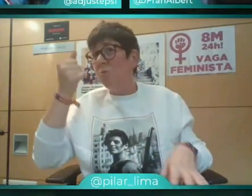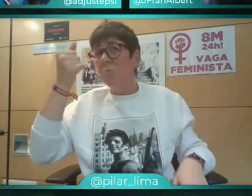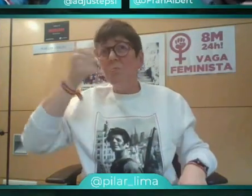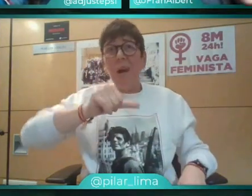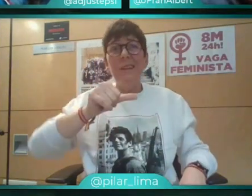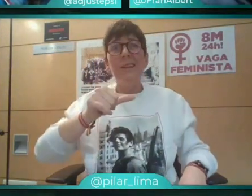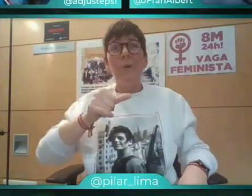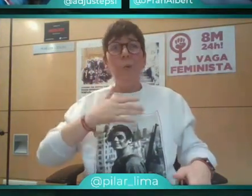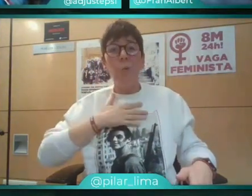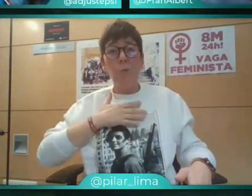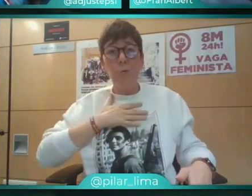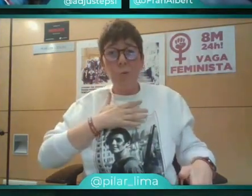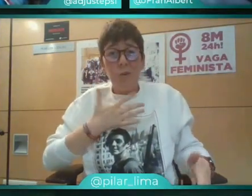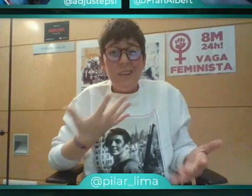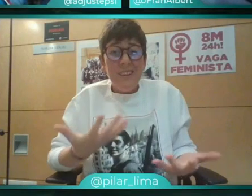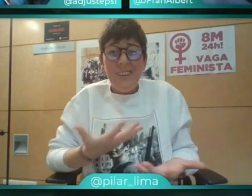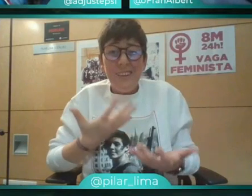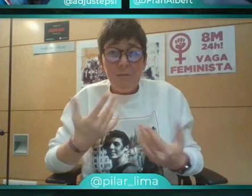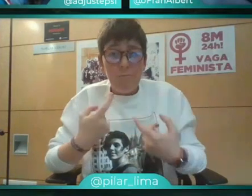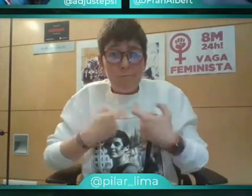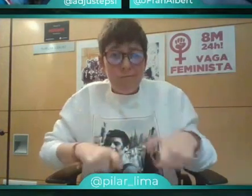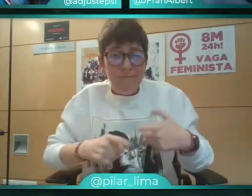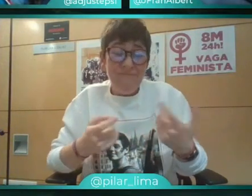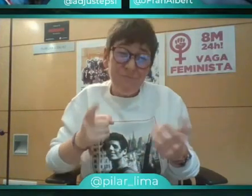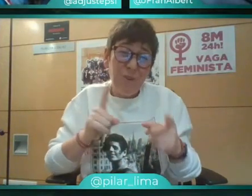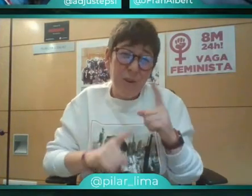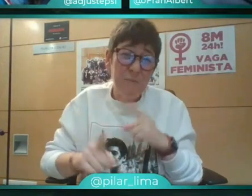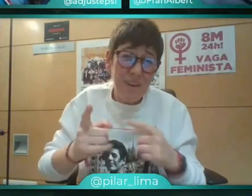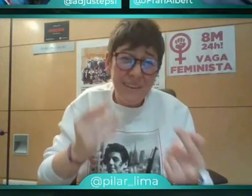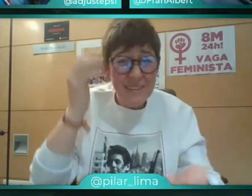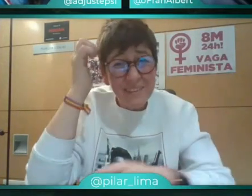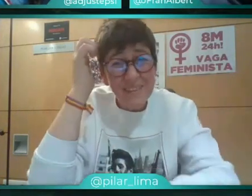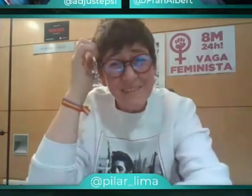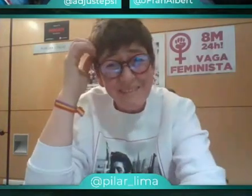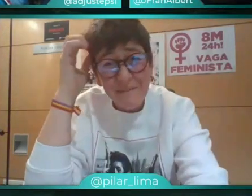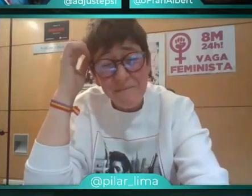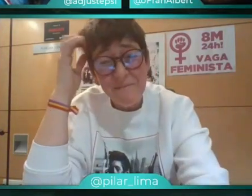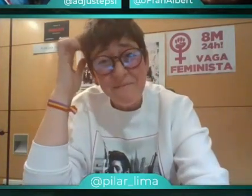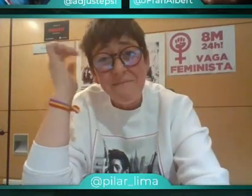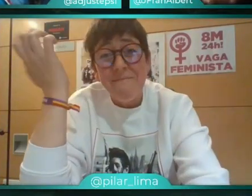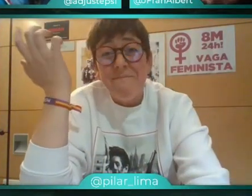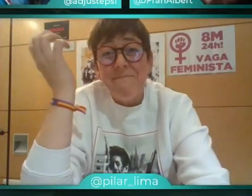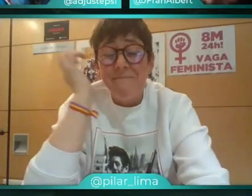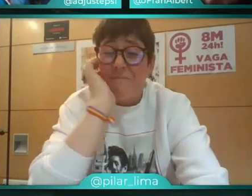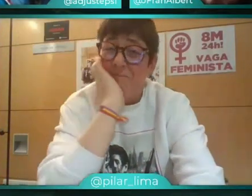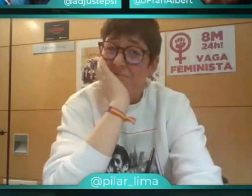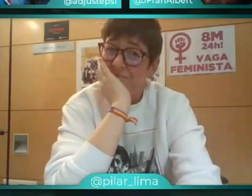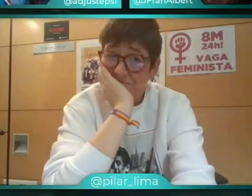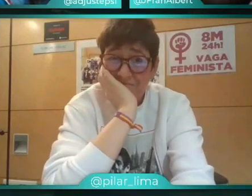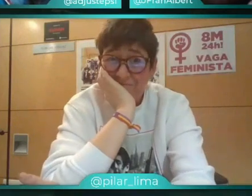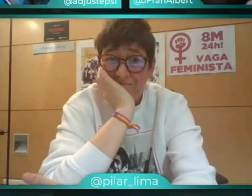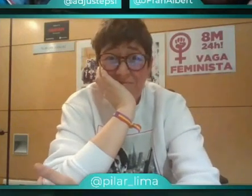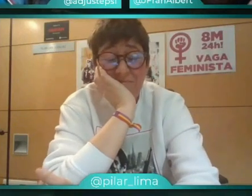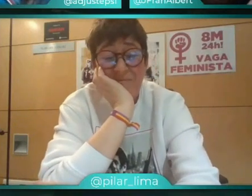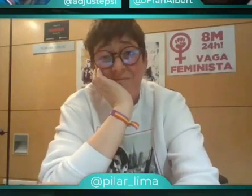hege no sé es que es que está herido Y ese es el problema